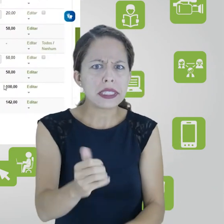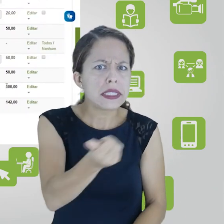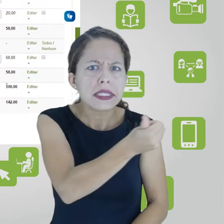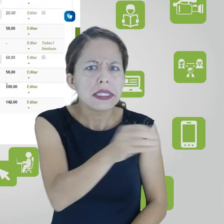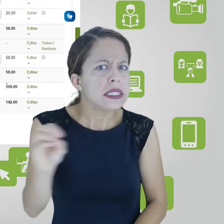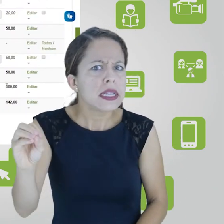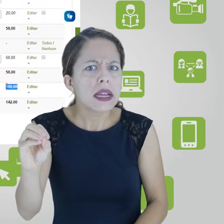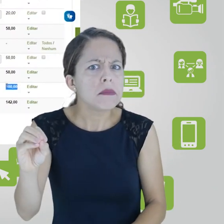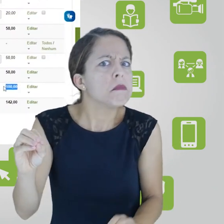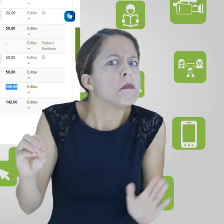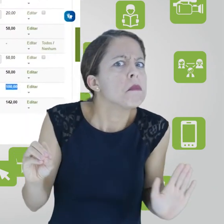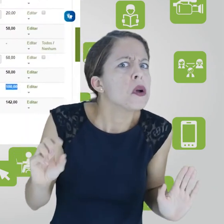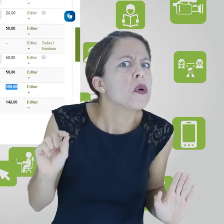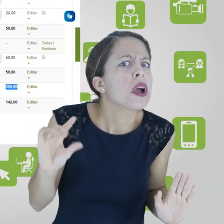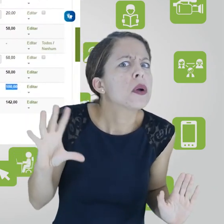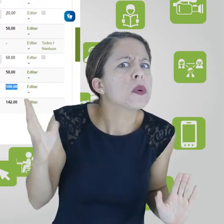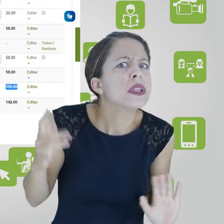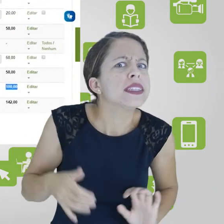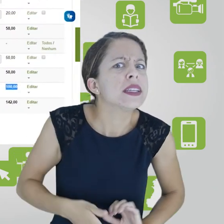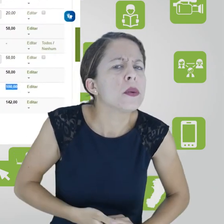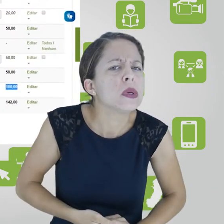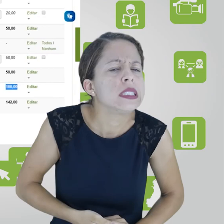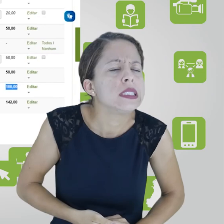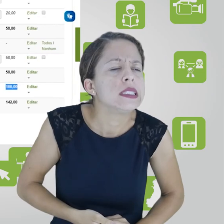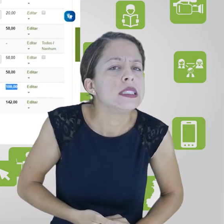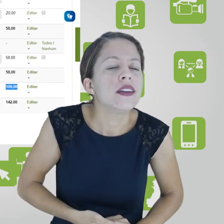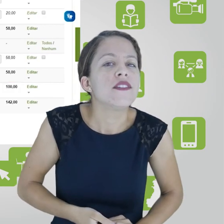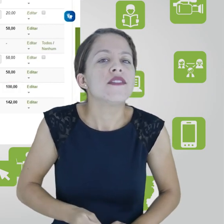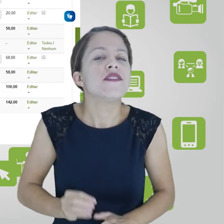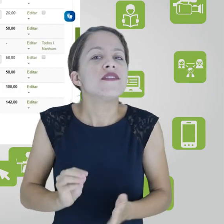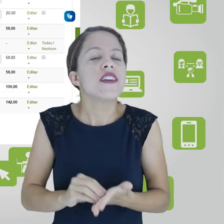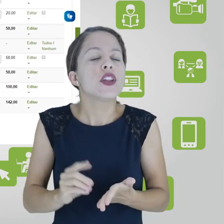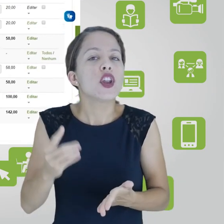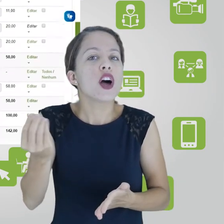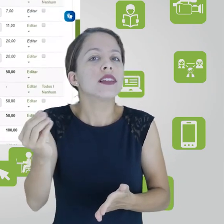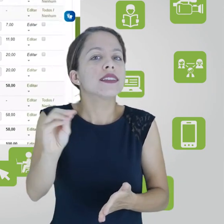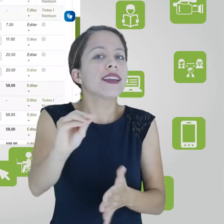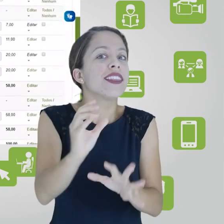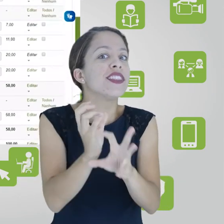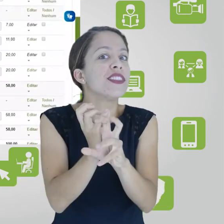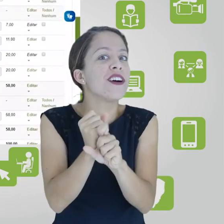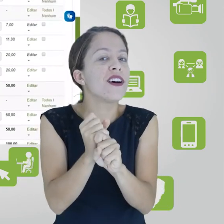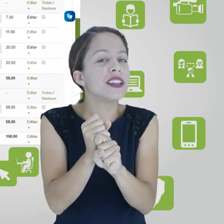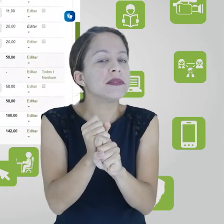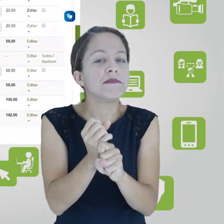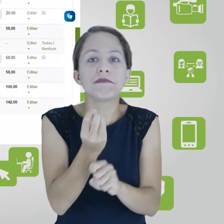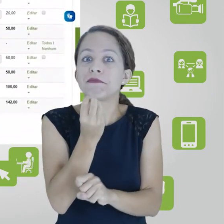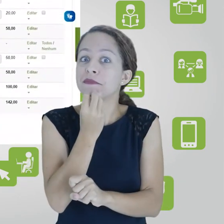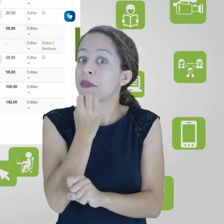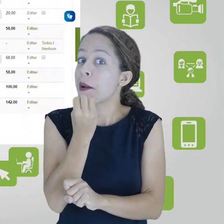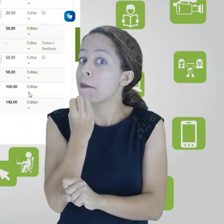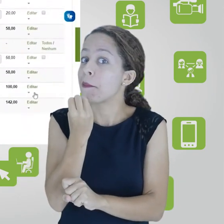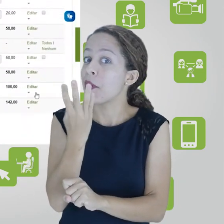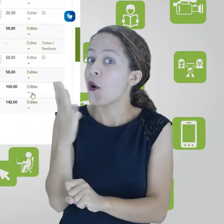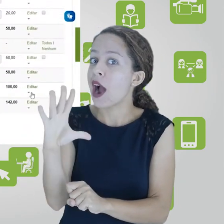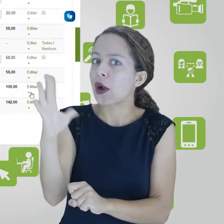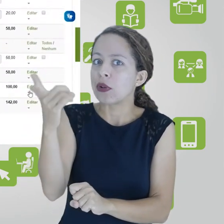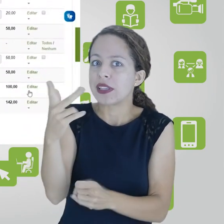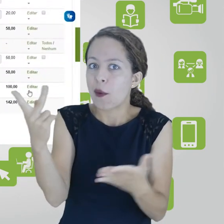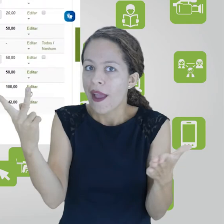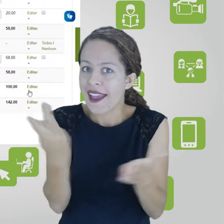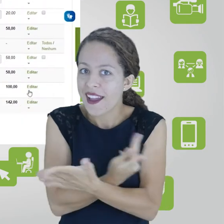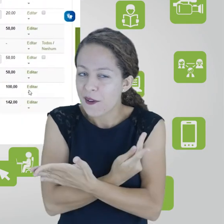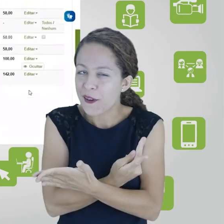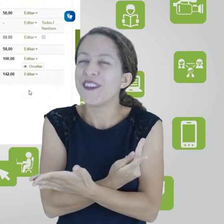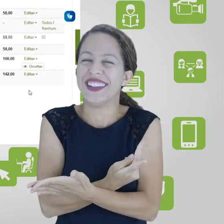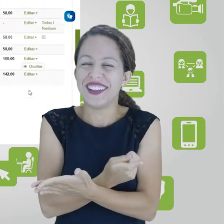Ah, olha aqui, a etapa B está com 100. O que aconteceu? A gente não colocou a nota.